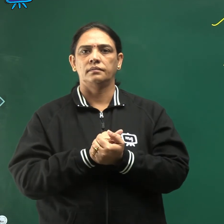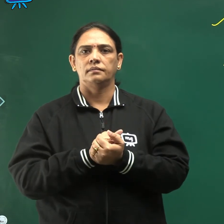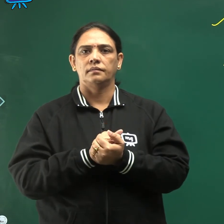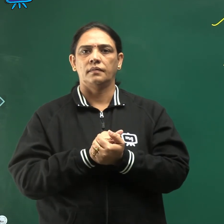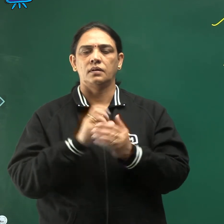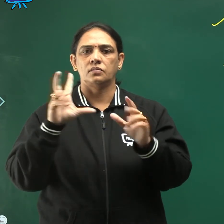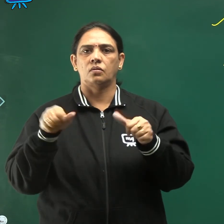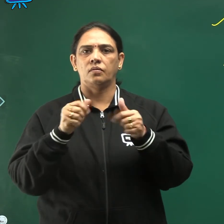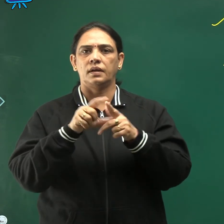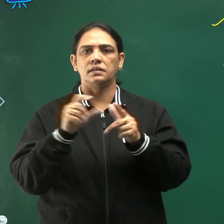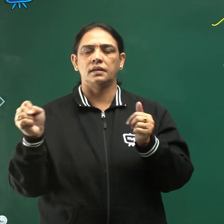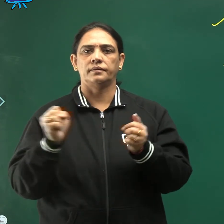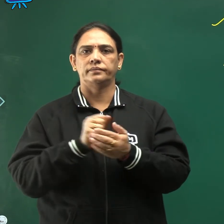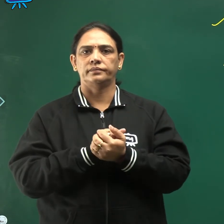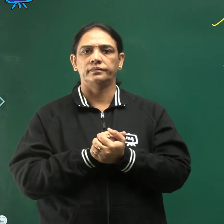ज्ञात कीजिए।